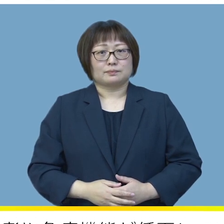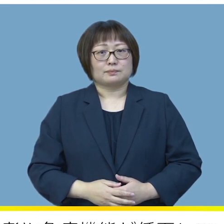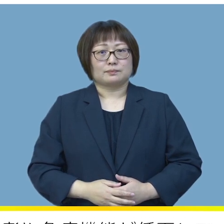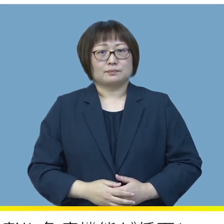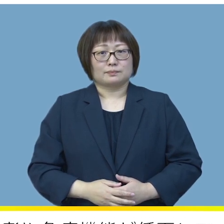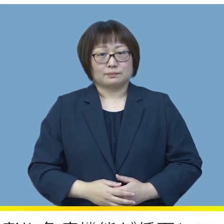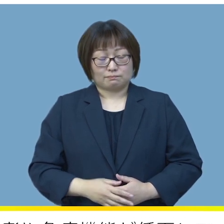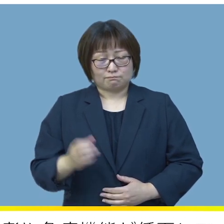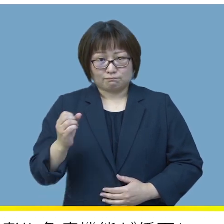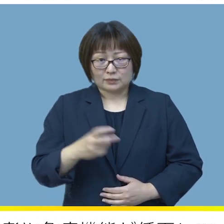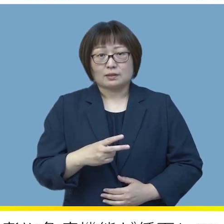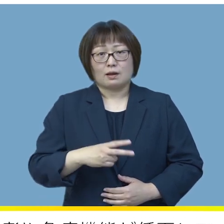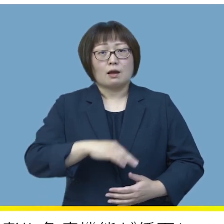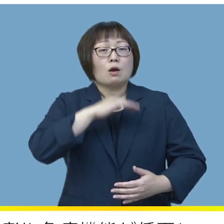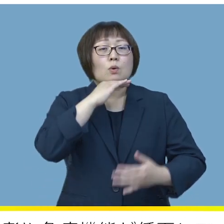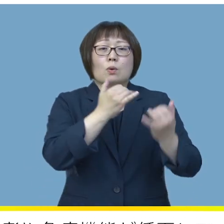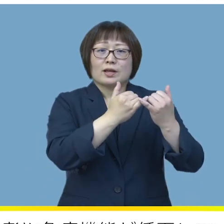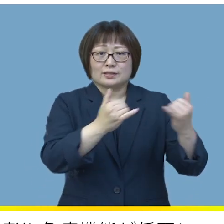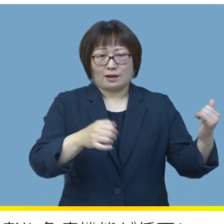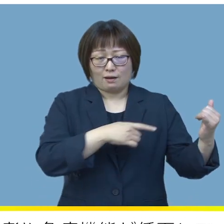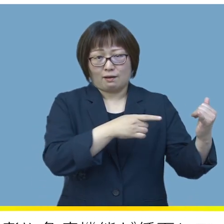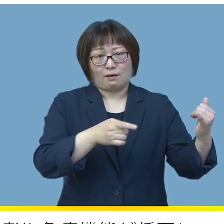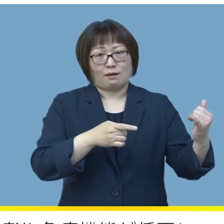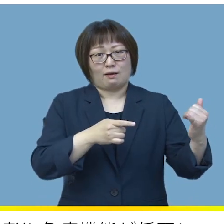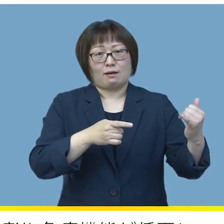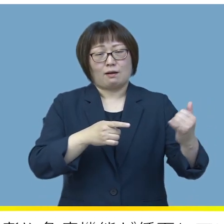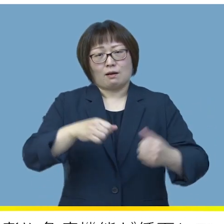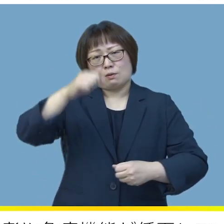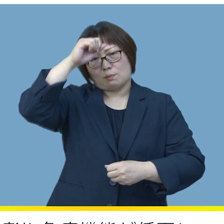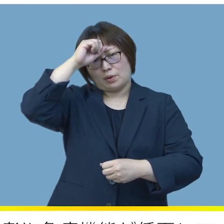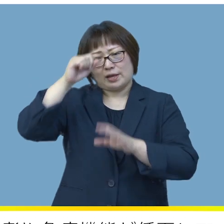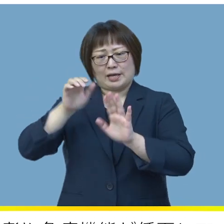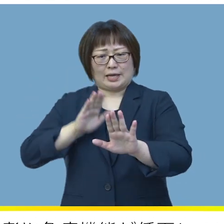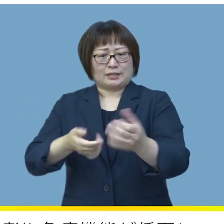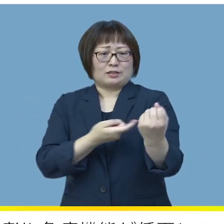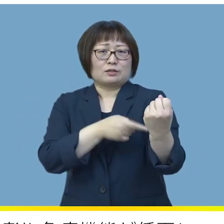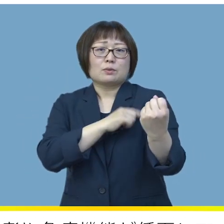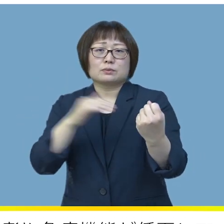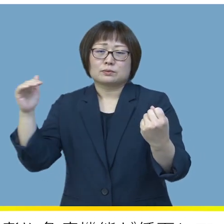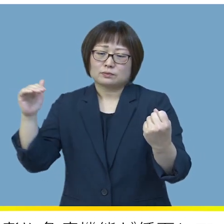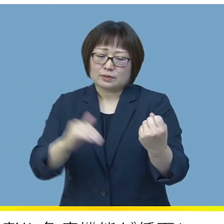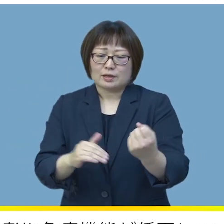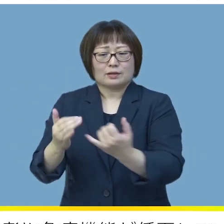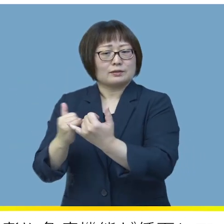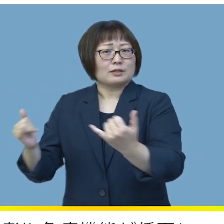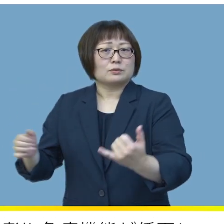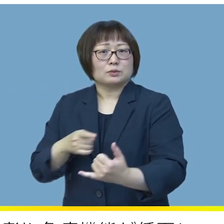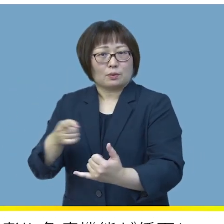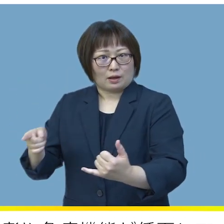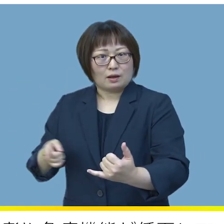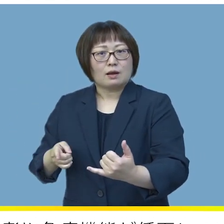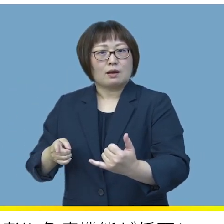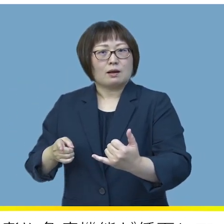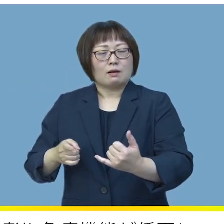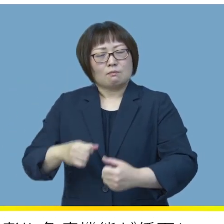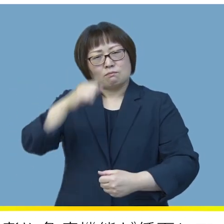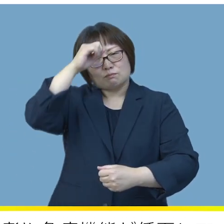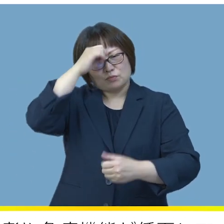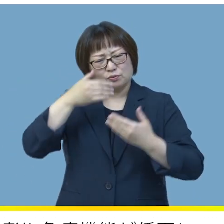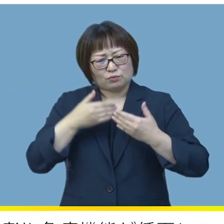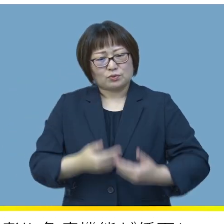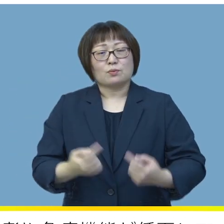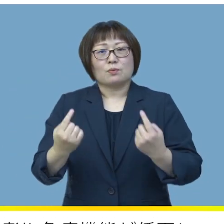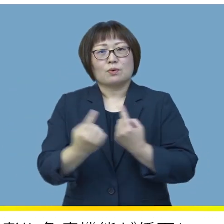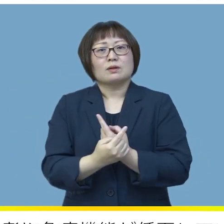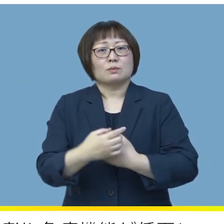また法令の方や免疫機能が低下している方は重症化の危険が